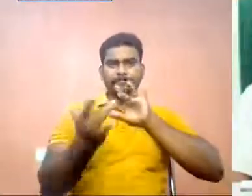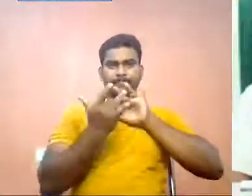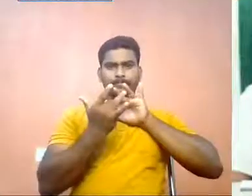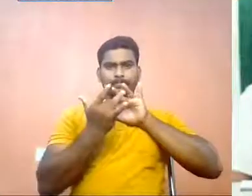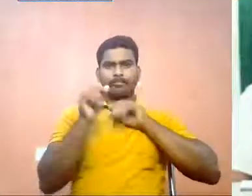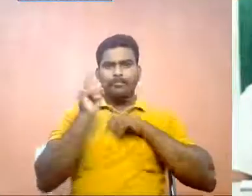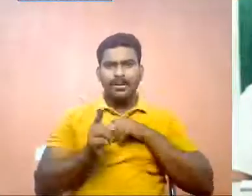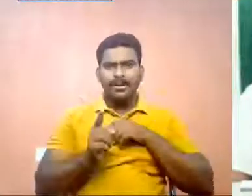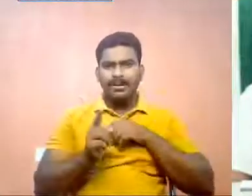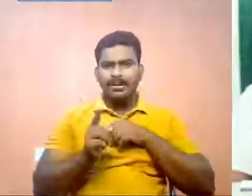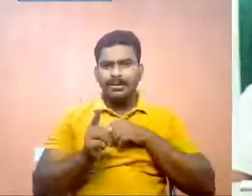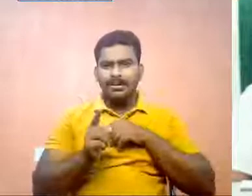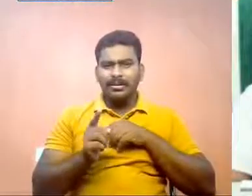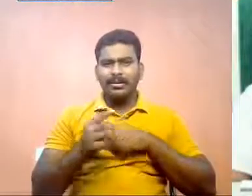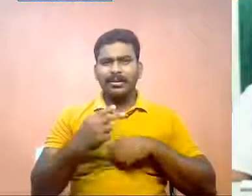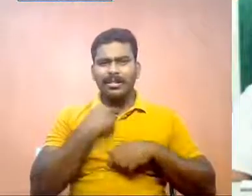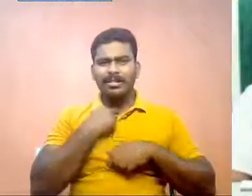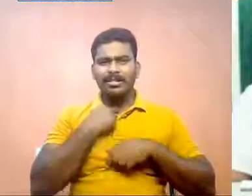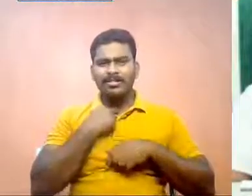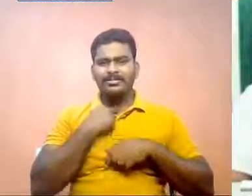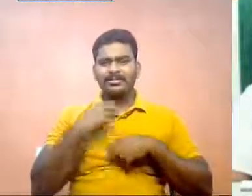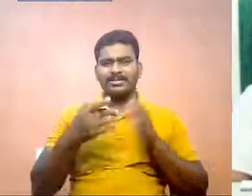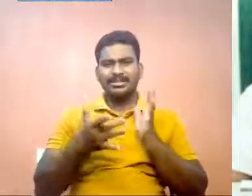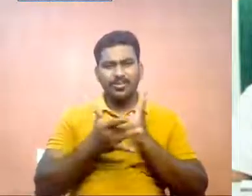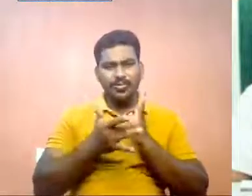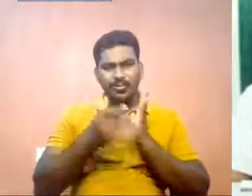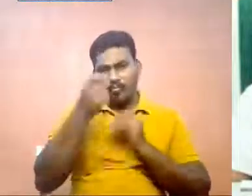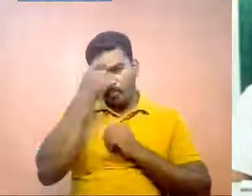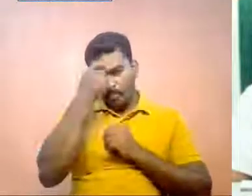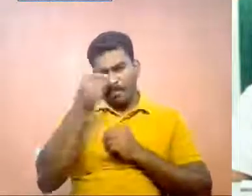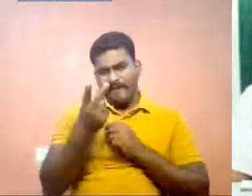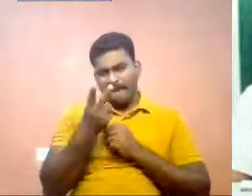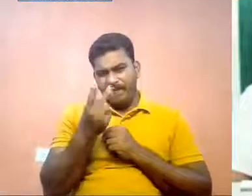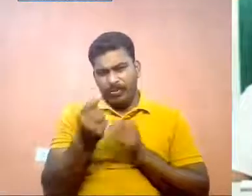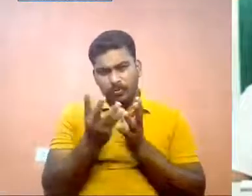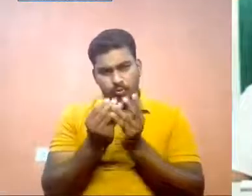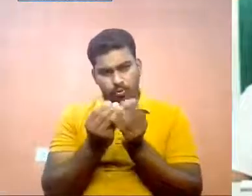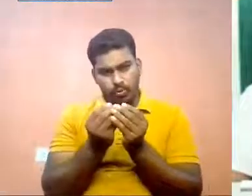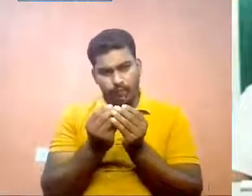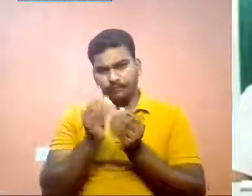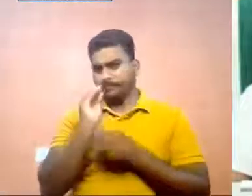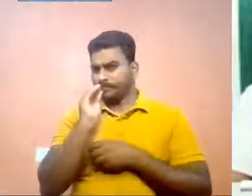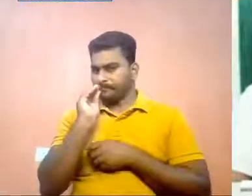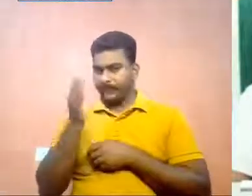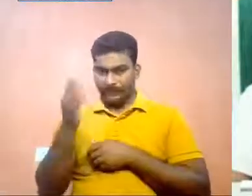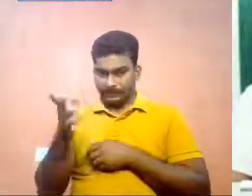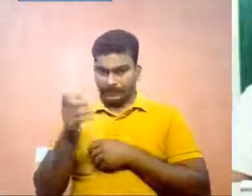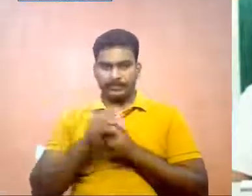അടിയന്തരമായും അത് പരിഹരിക്കണമെന്ന നിർദ്ദേശവും നൽകിയിട്ടുണ്ട്.